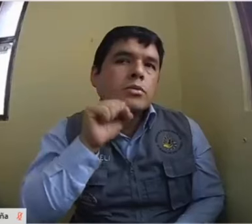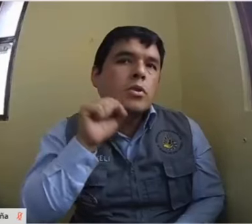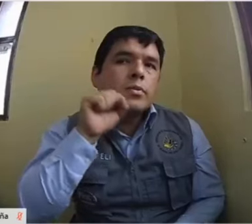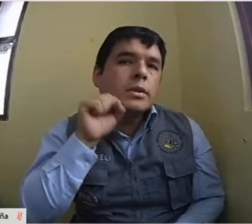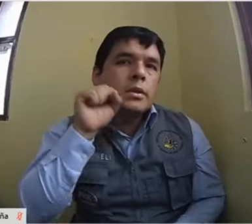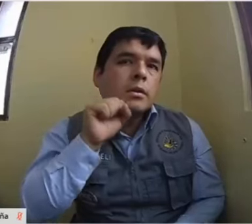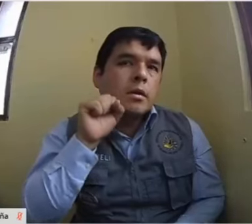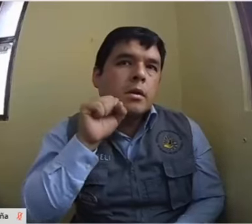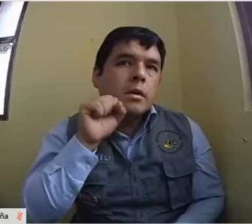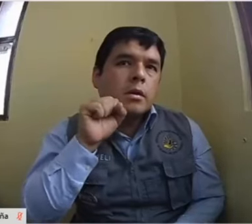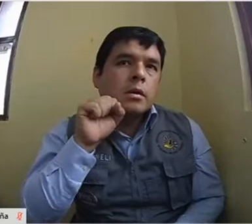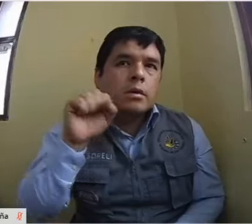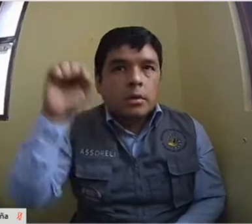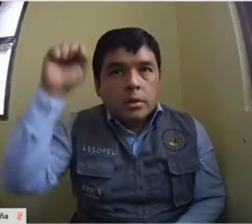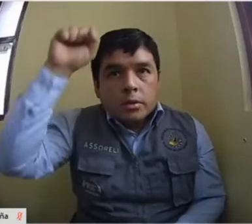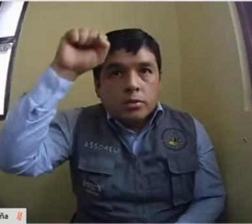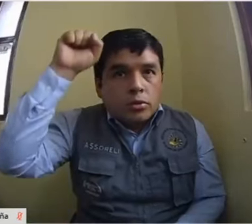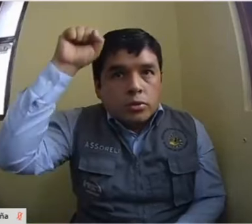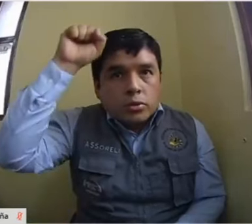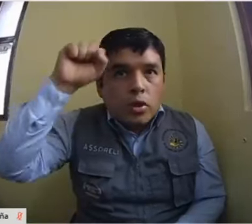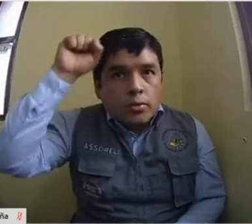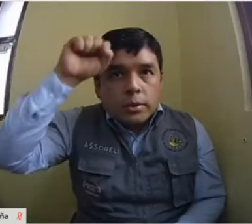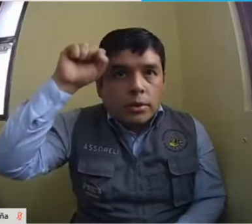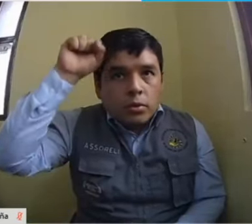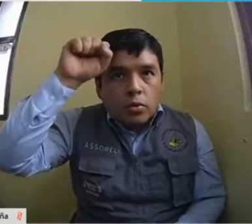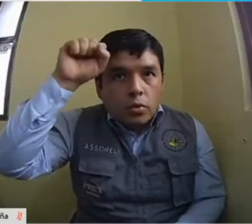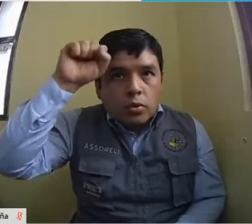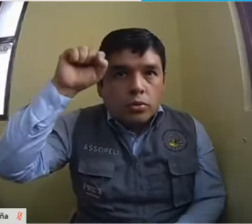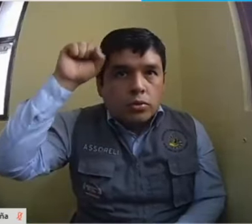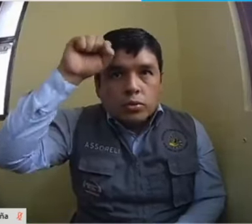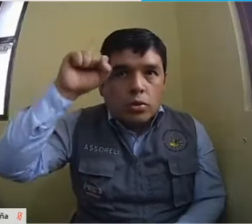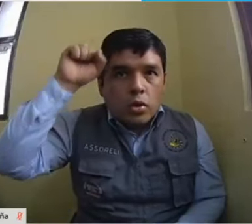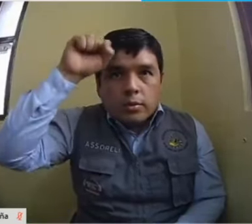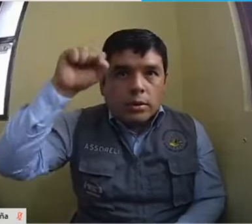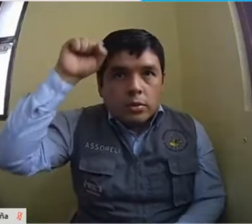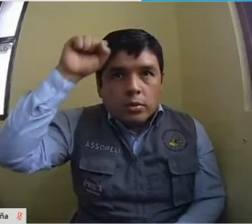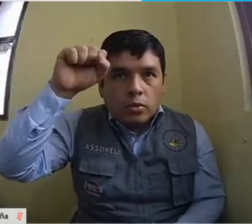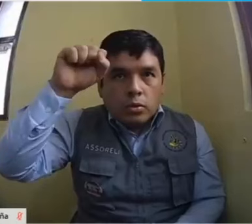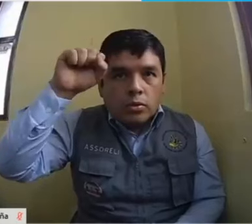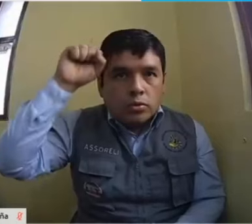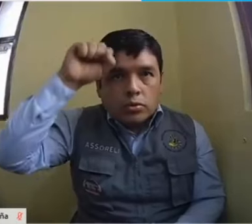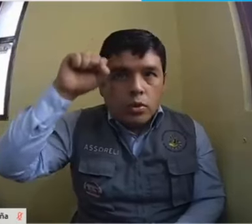Sobrina, la S a la altura de la boca. Sobrino a la altura de la sien.